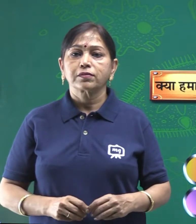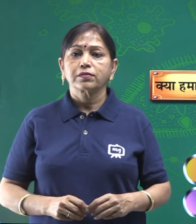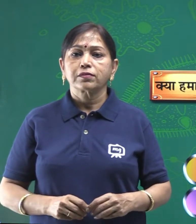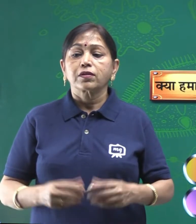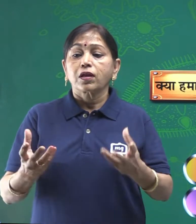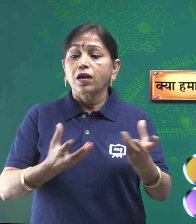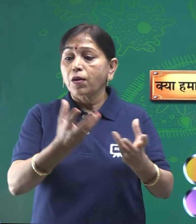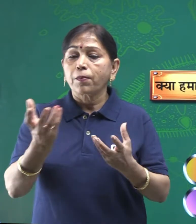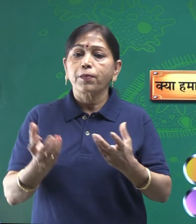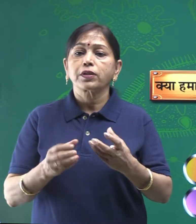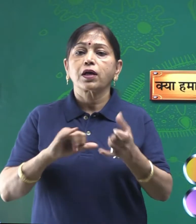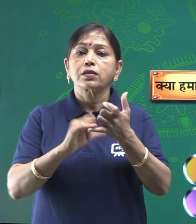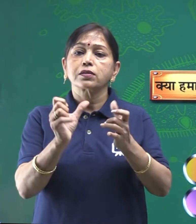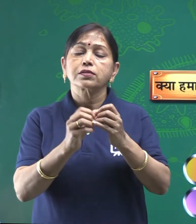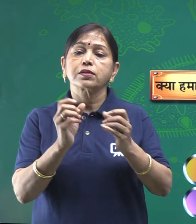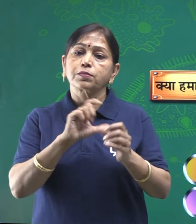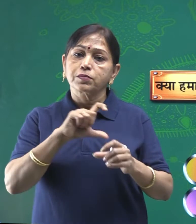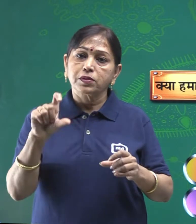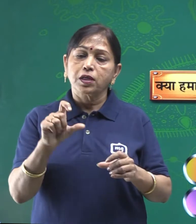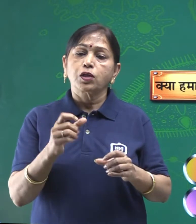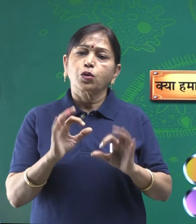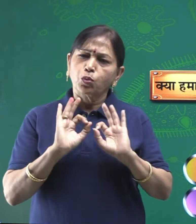पदार्थ शुद्ध हैं